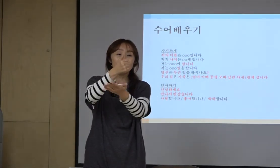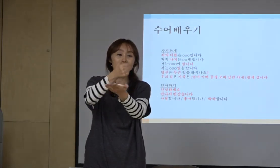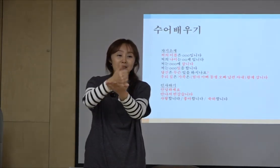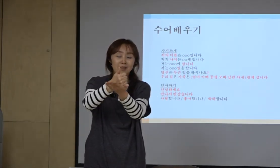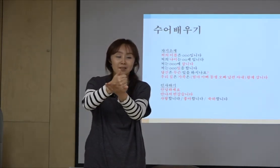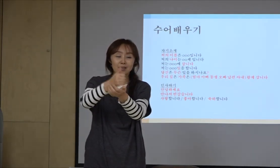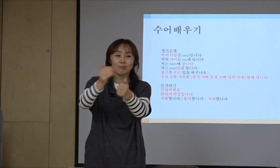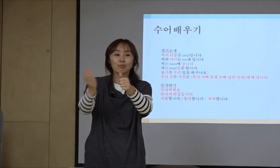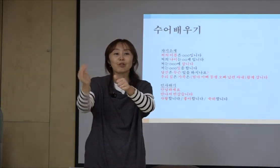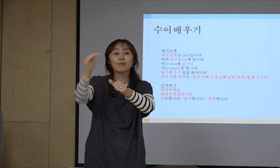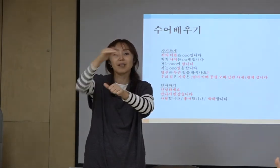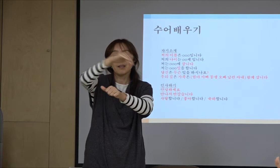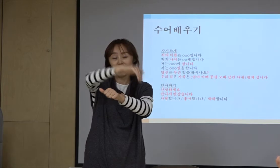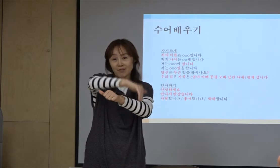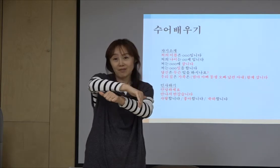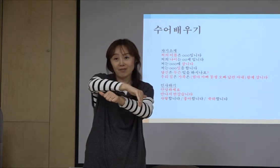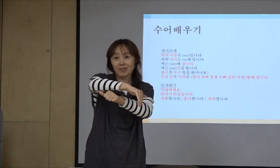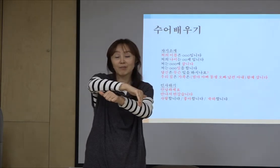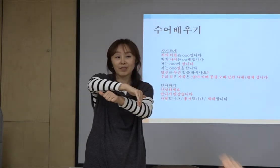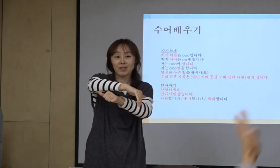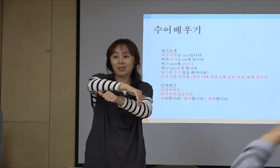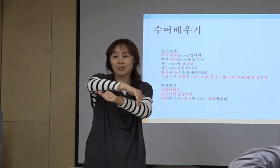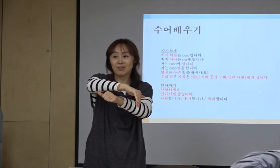왕 무덤이에요. 이렇게 하면 되겠죠.